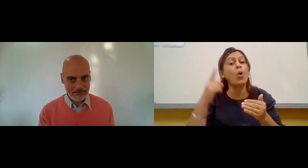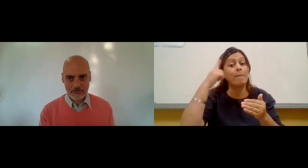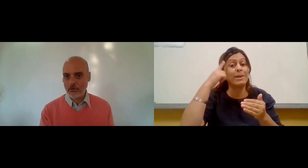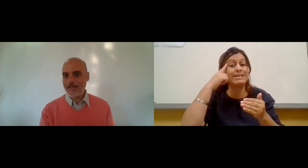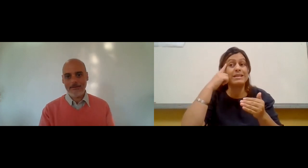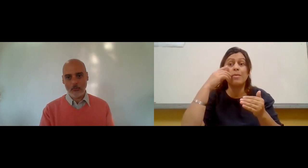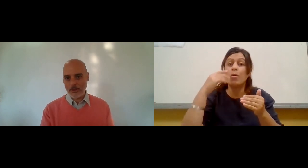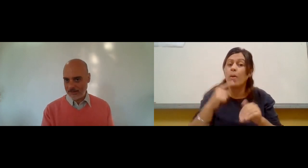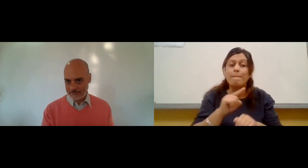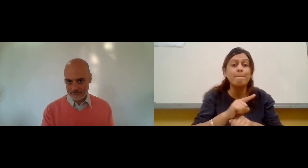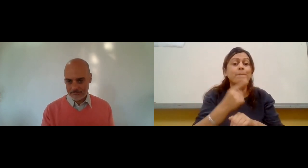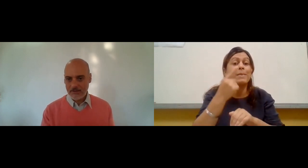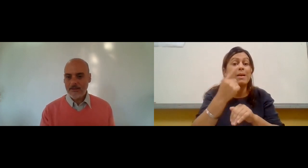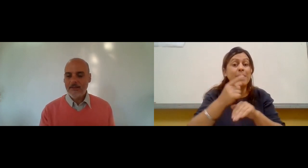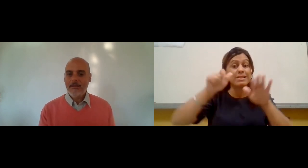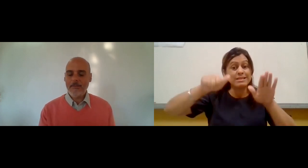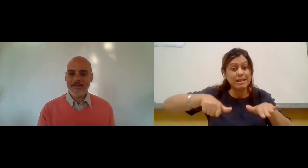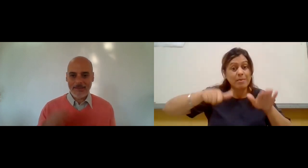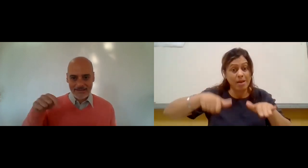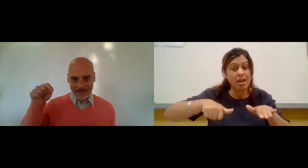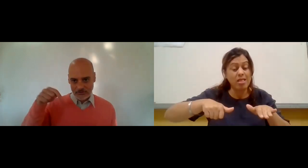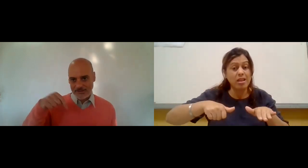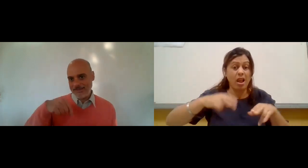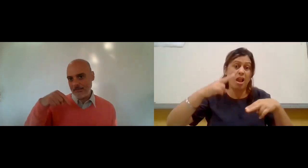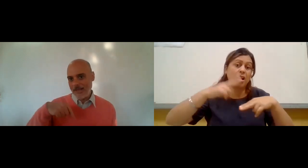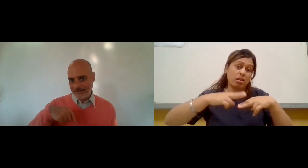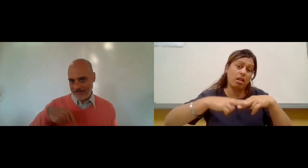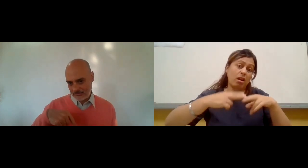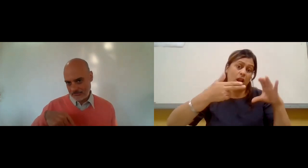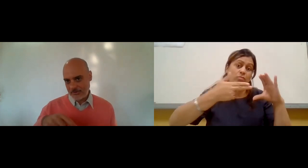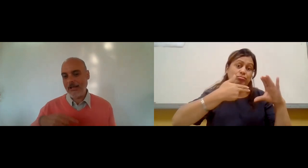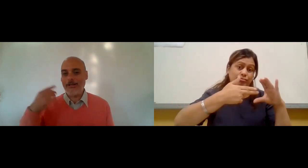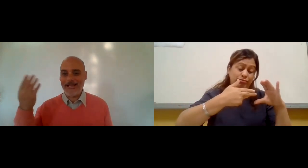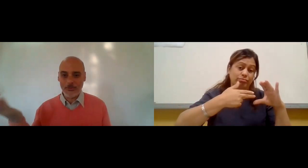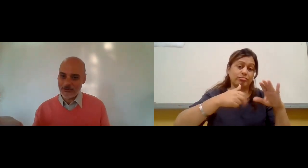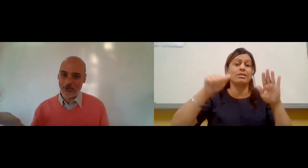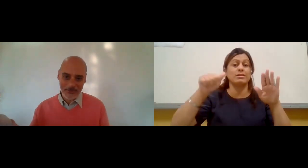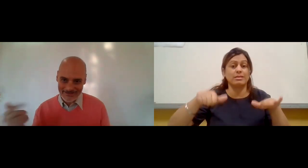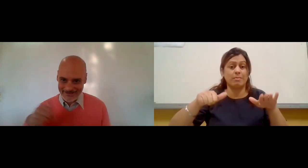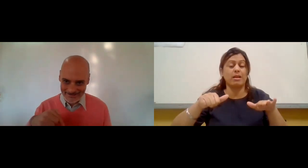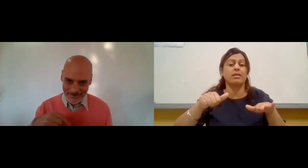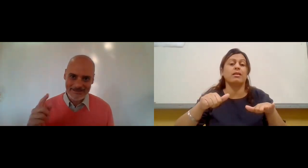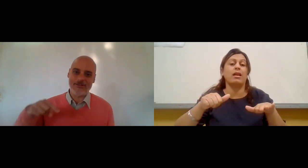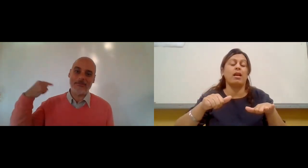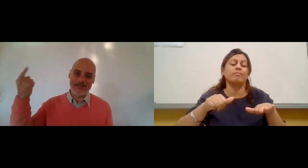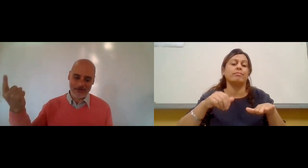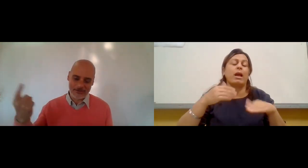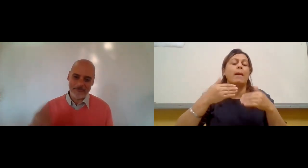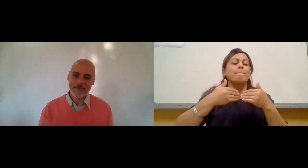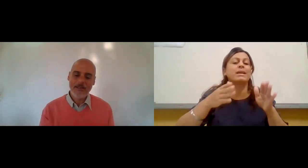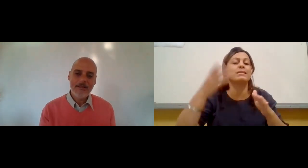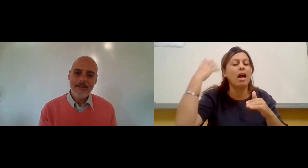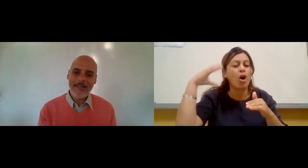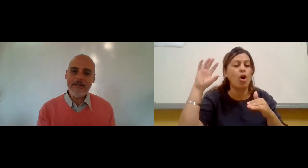virtual, eso no hay vuelta. El primer semestre, o sea, el semestre impar, diríamos. Claro, que la TWILSU no empieza en este semestre, sino que empieza en el